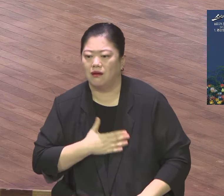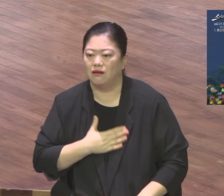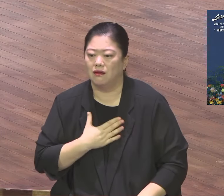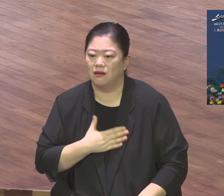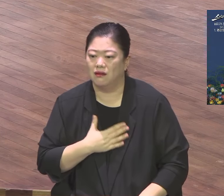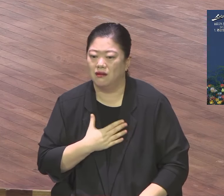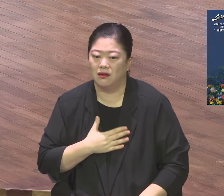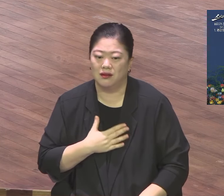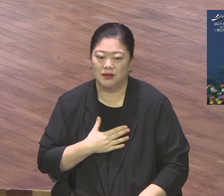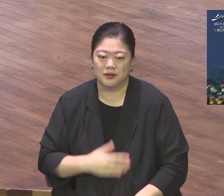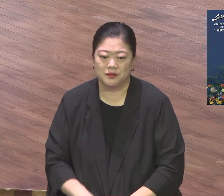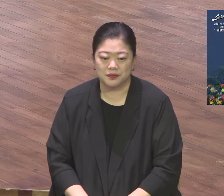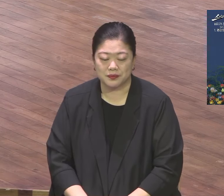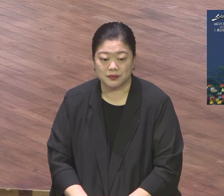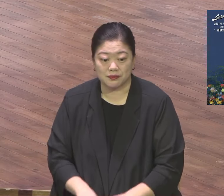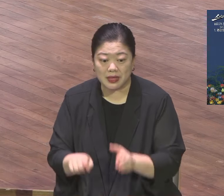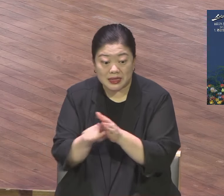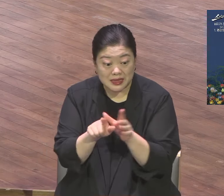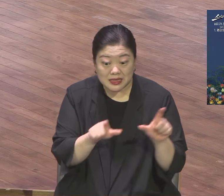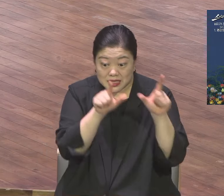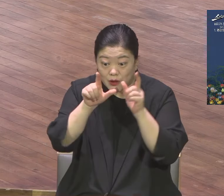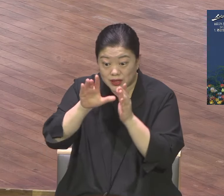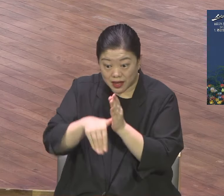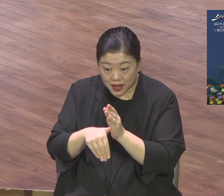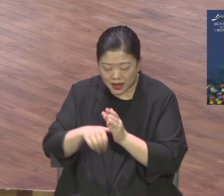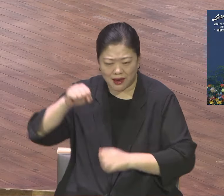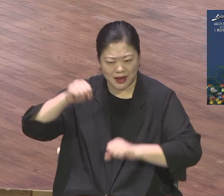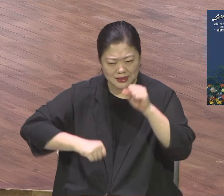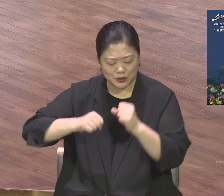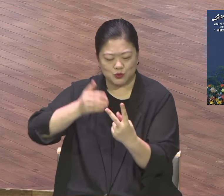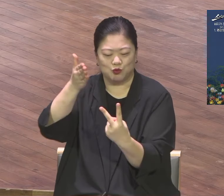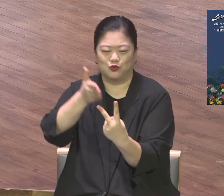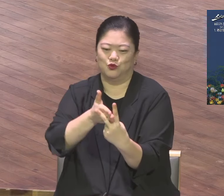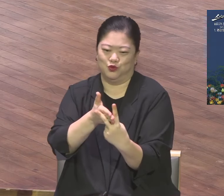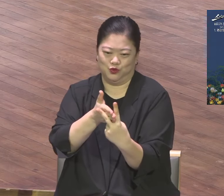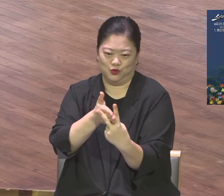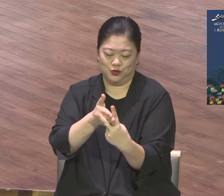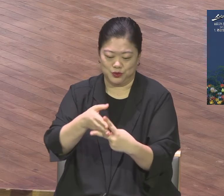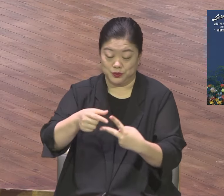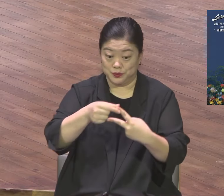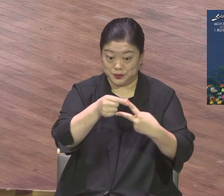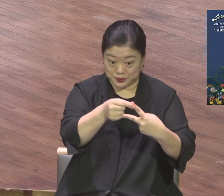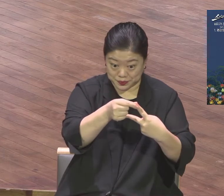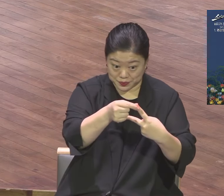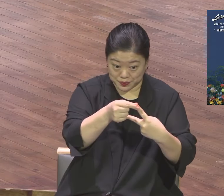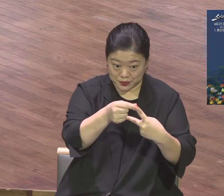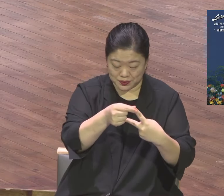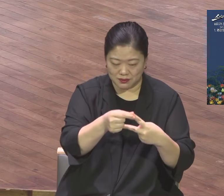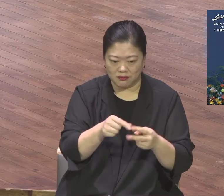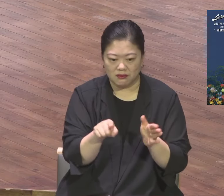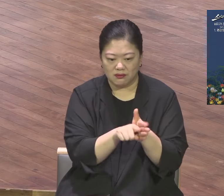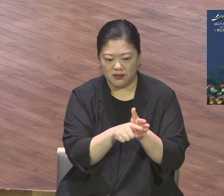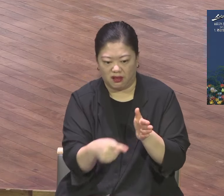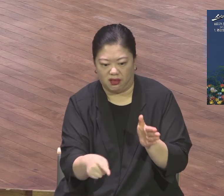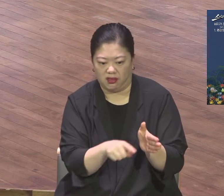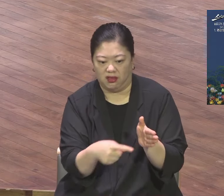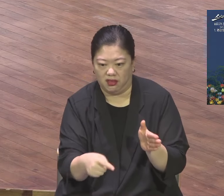우리가 신앙생활 한 데 있어서 두 가지 신앙 태도가 있어요. 첫째, 갈대신앙입니다.